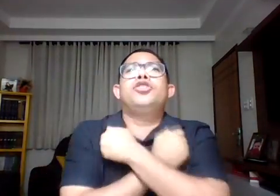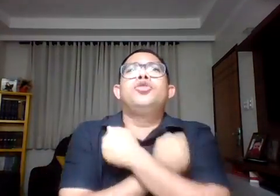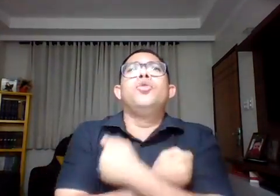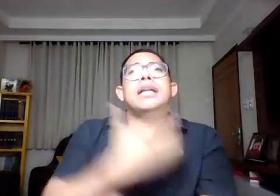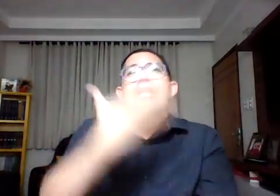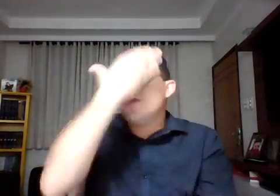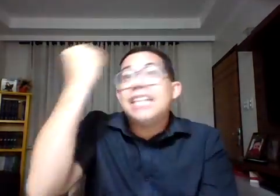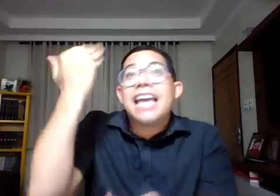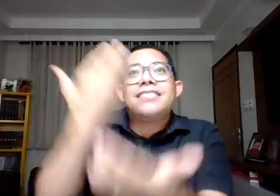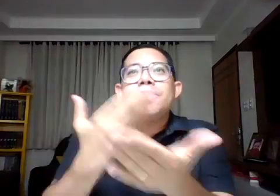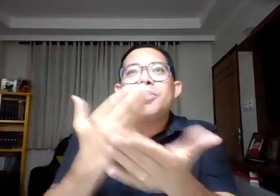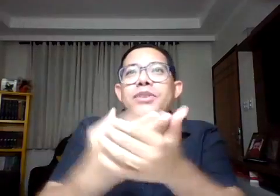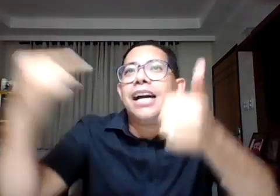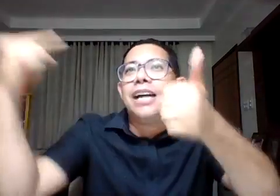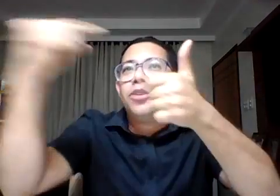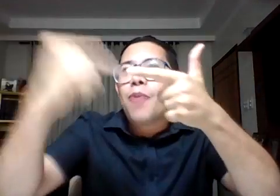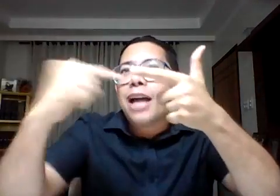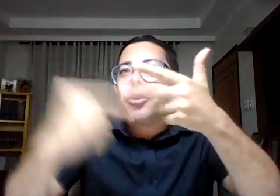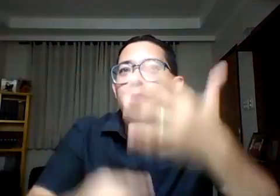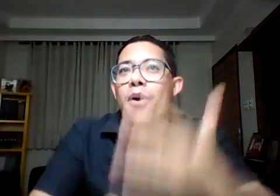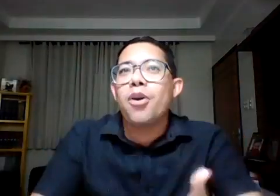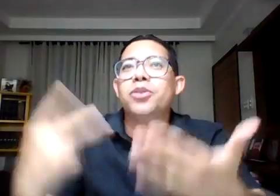abraço. Não esquece de estar estudando os 4 pontos, os